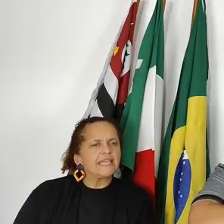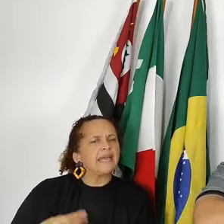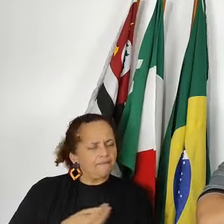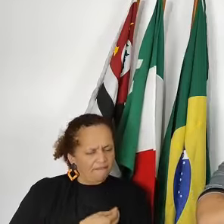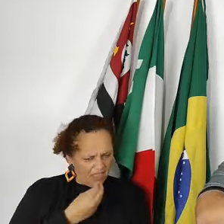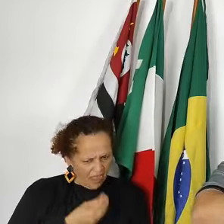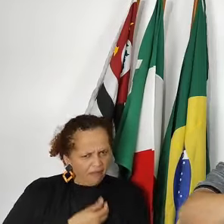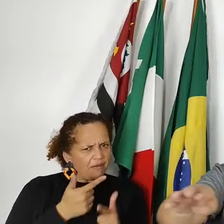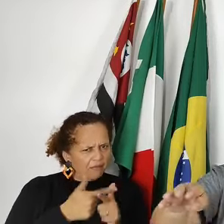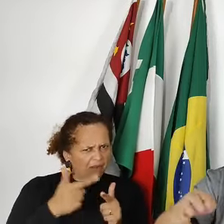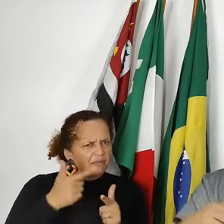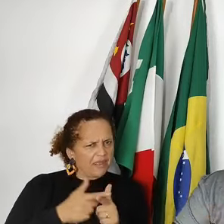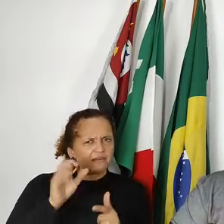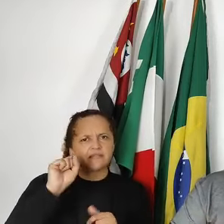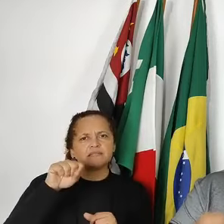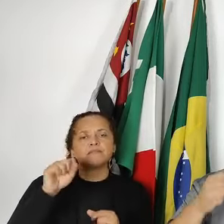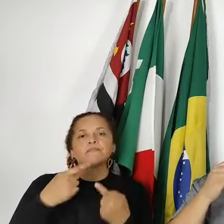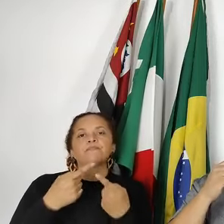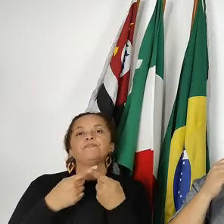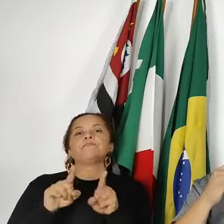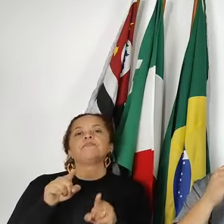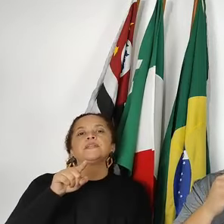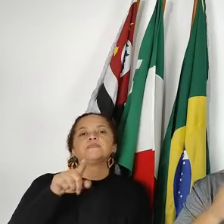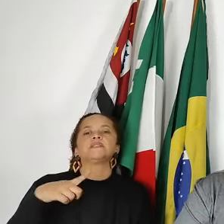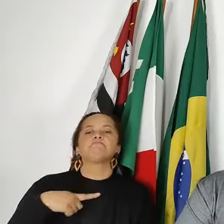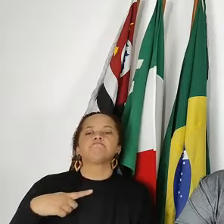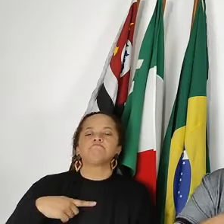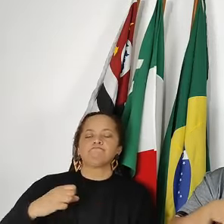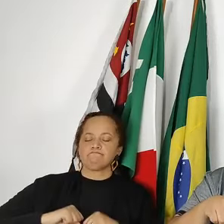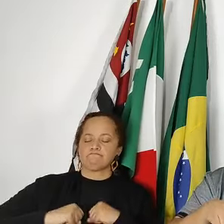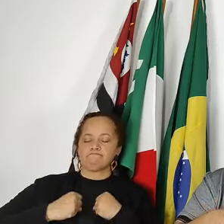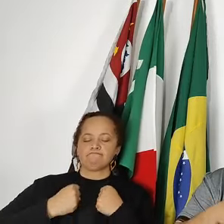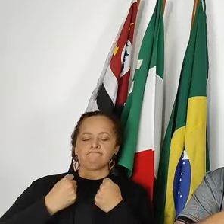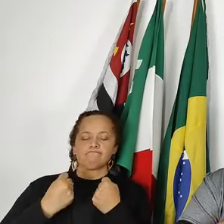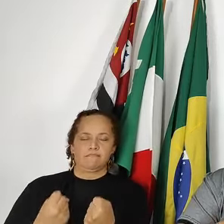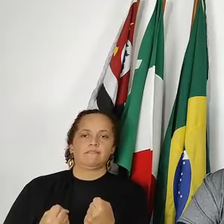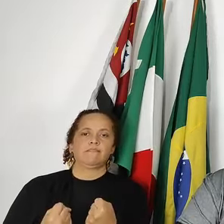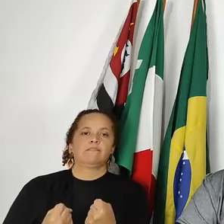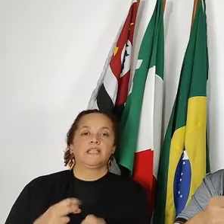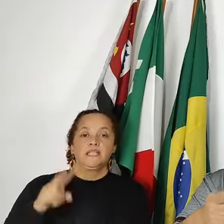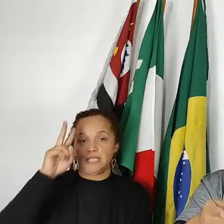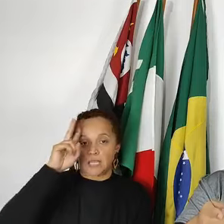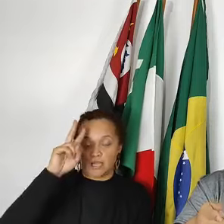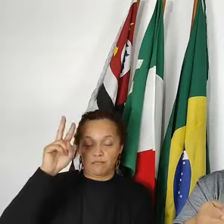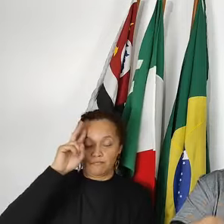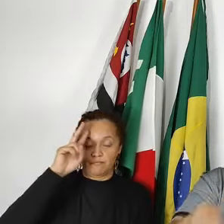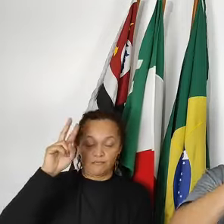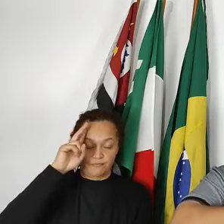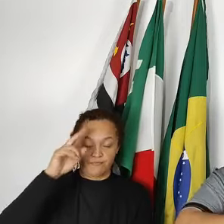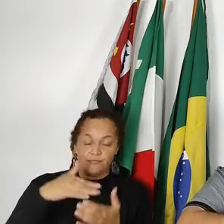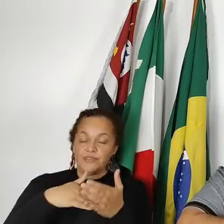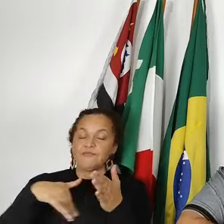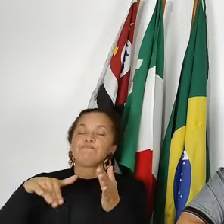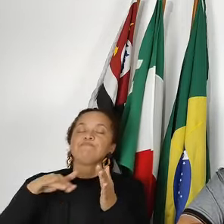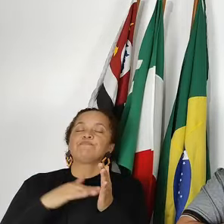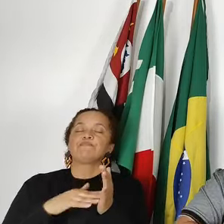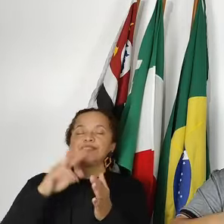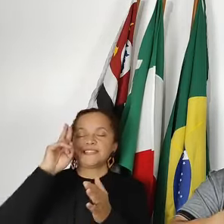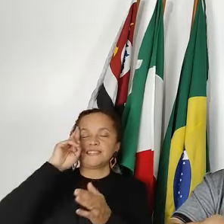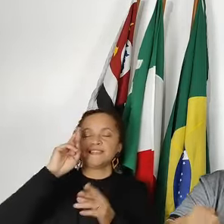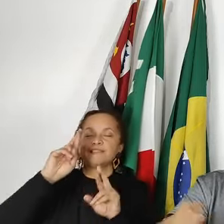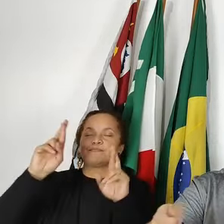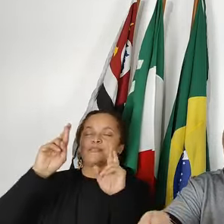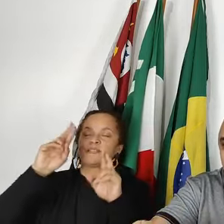mostrando completamente diferente, mas você tem se posicionado, trazendo a memória, aquilo que te dá esperança, que é: o Senhor é